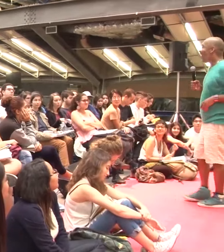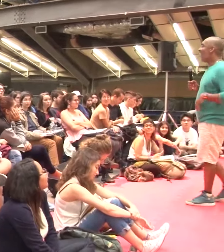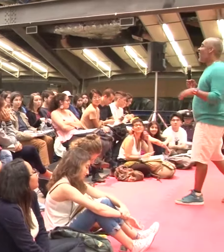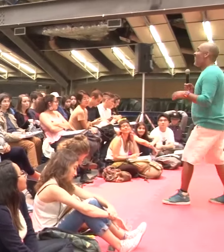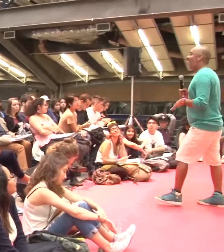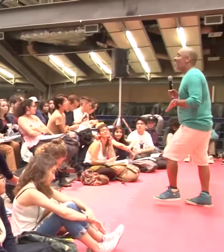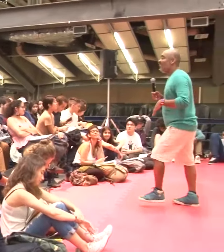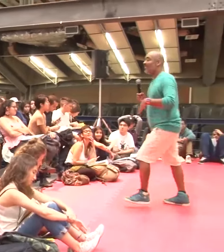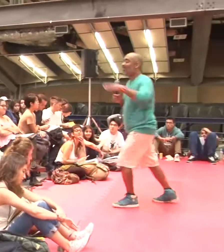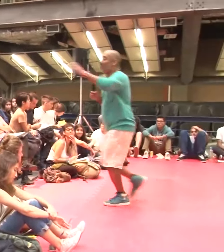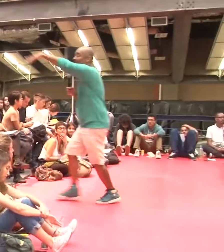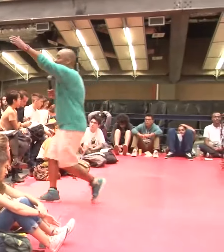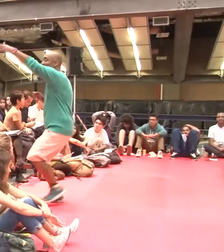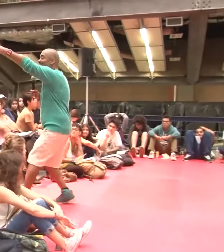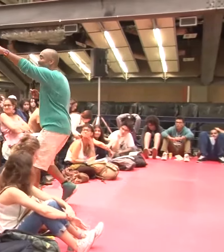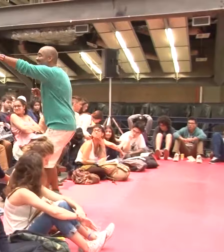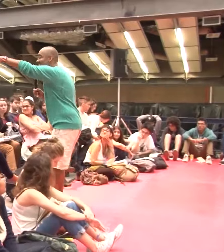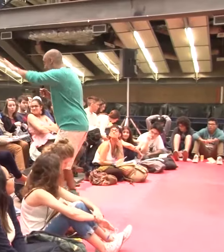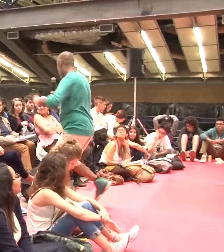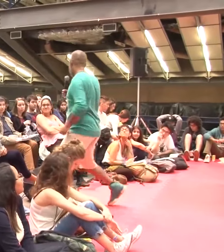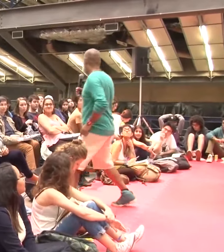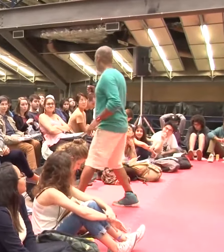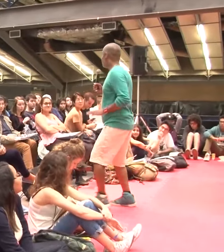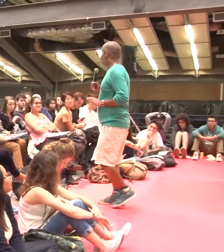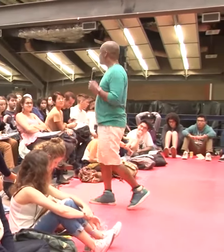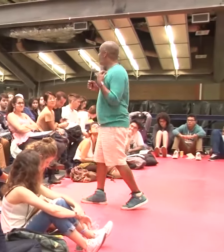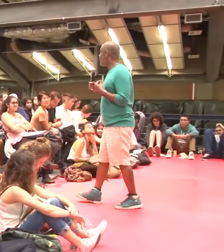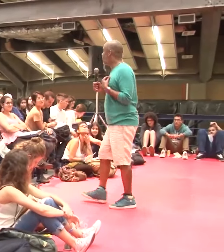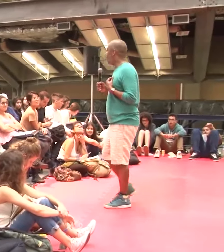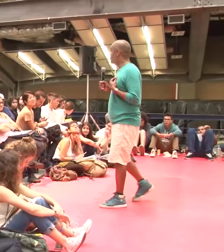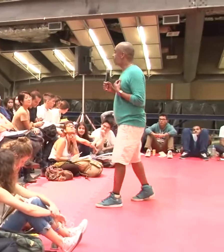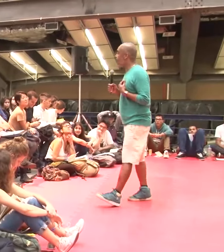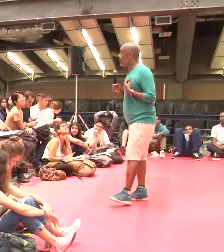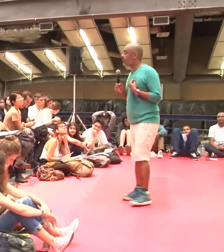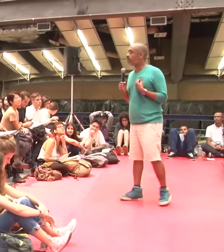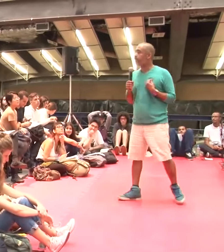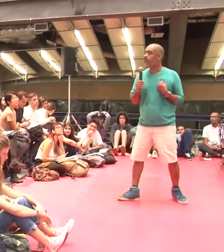Então. Já esqueci de ter. Carol. De tanto ler